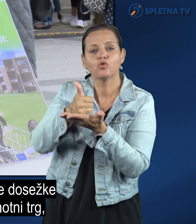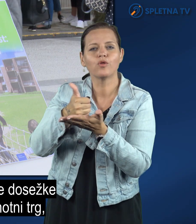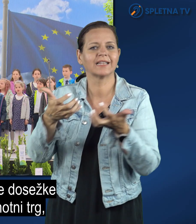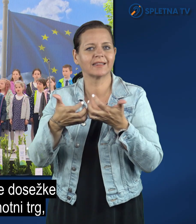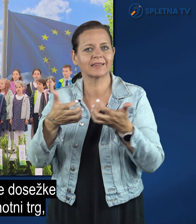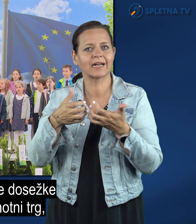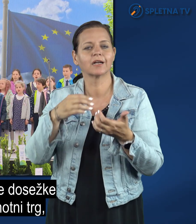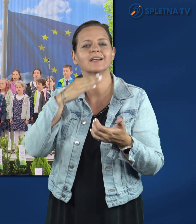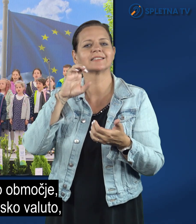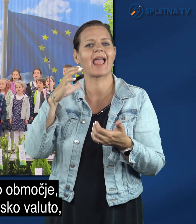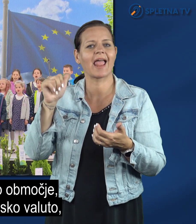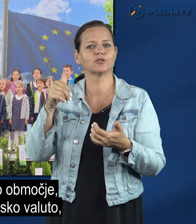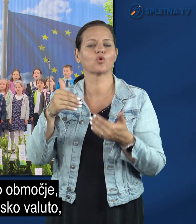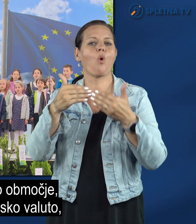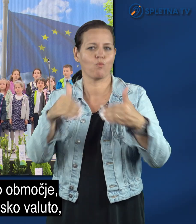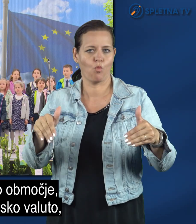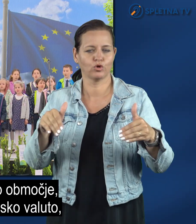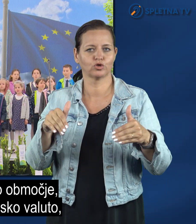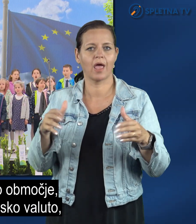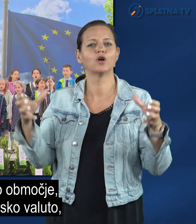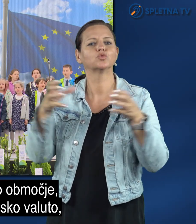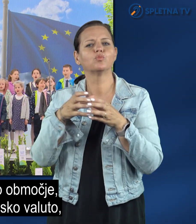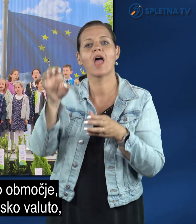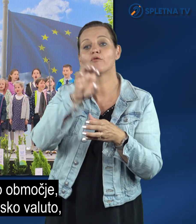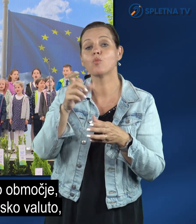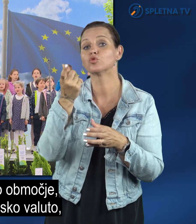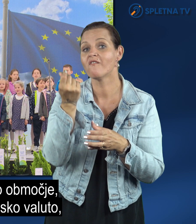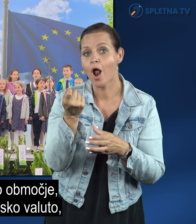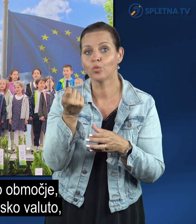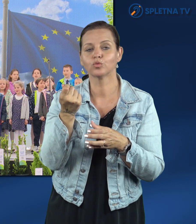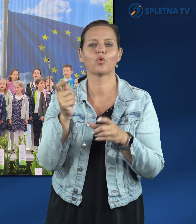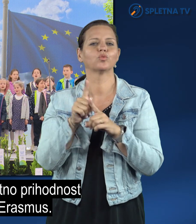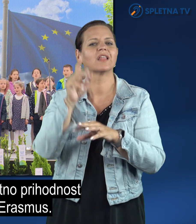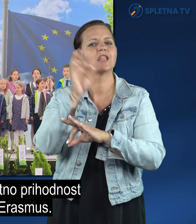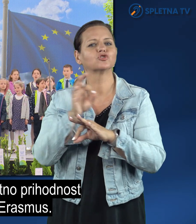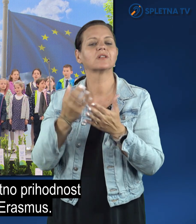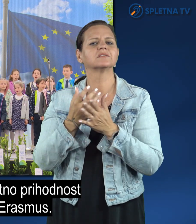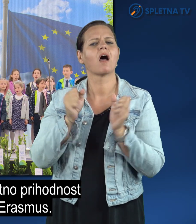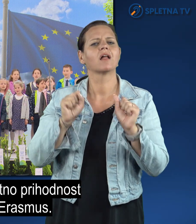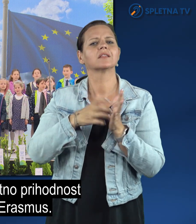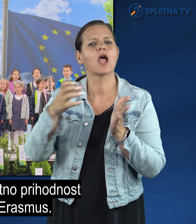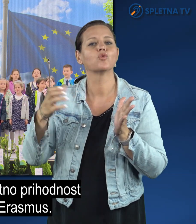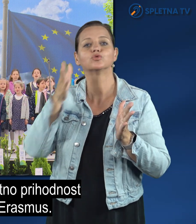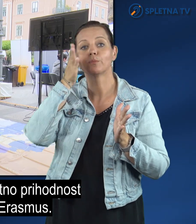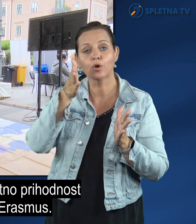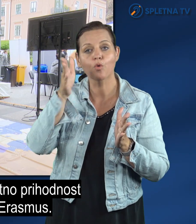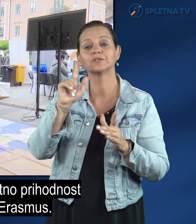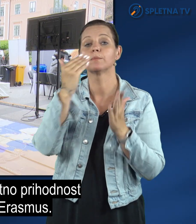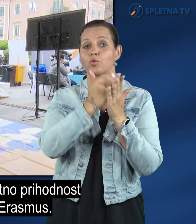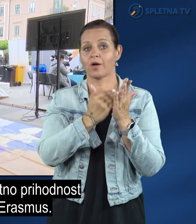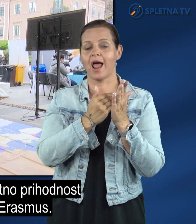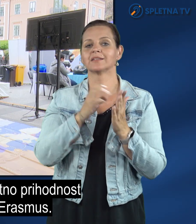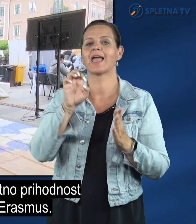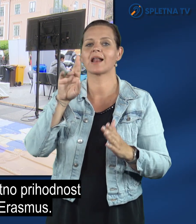trg, šengensko območje, skupno evropsko valuto, načrte za trajnostno prihodnost in program